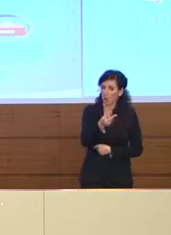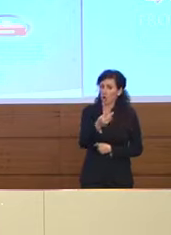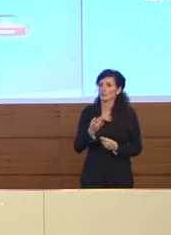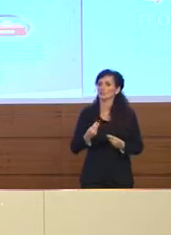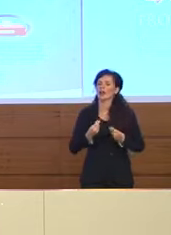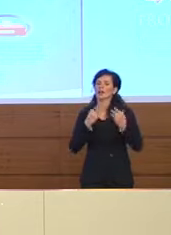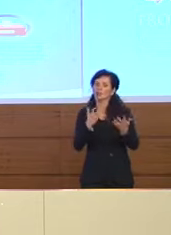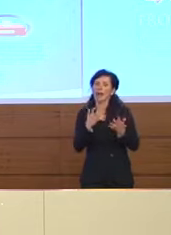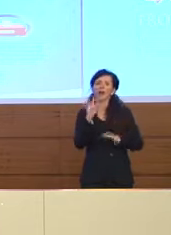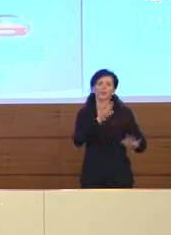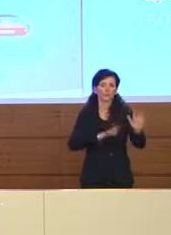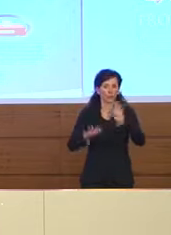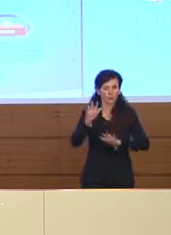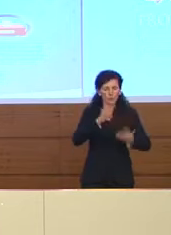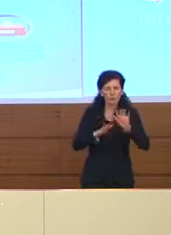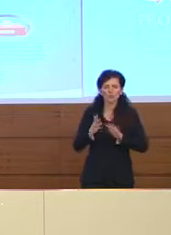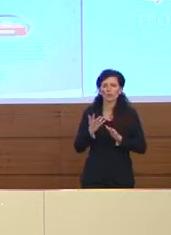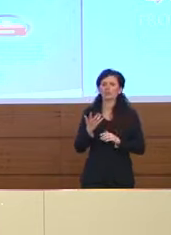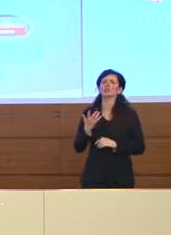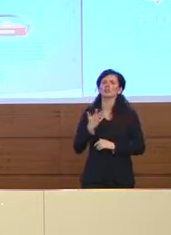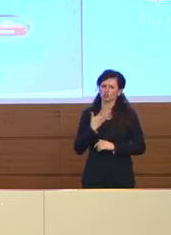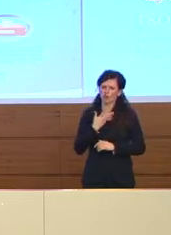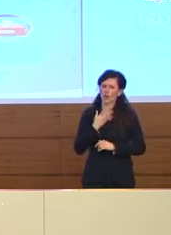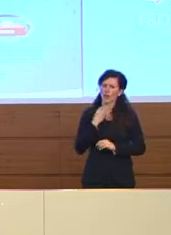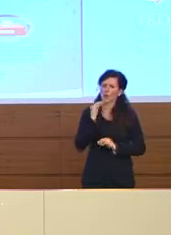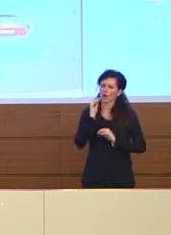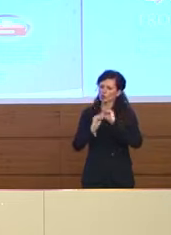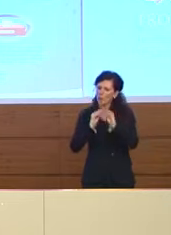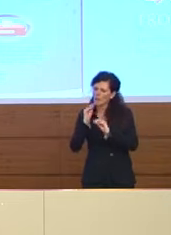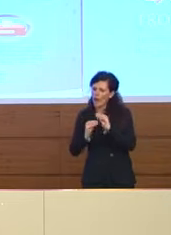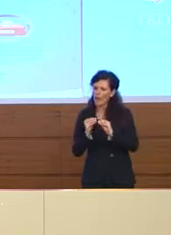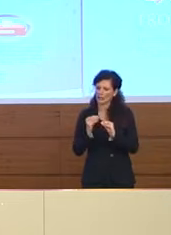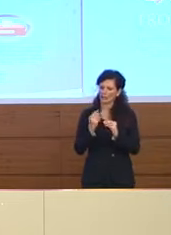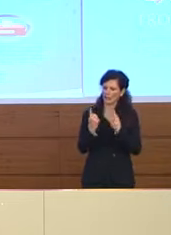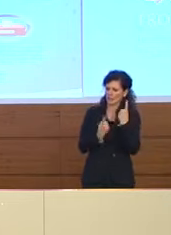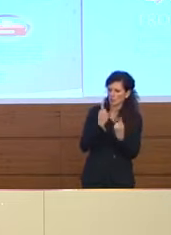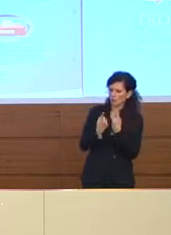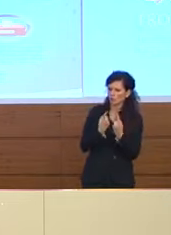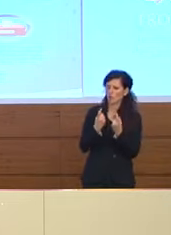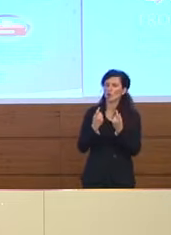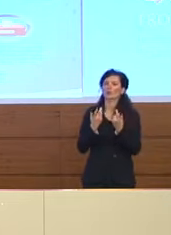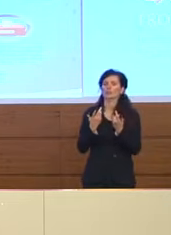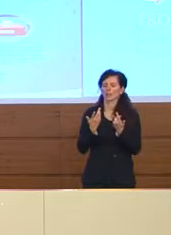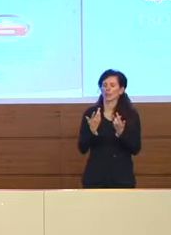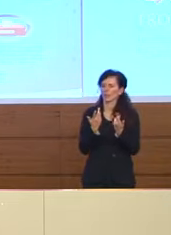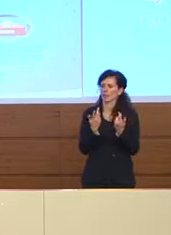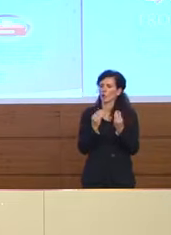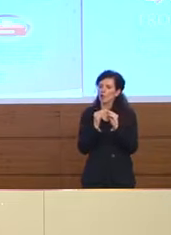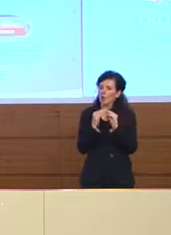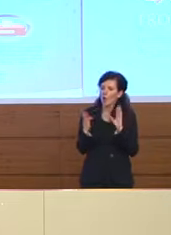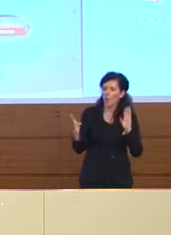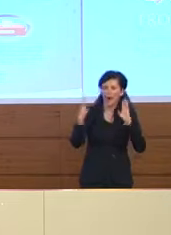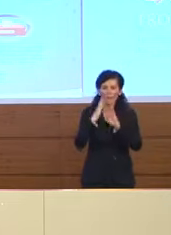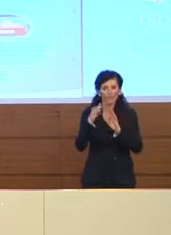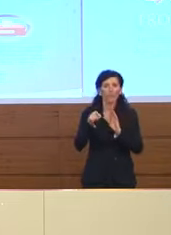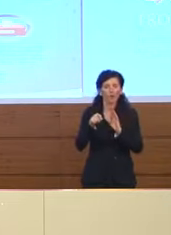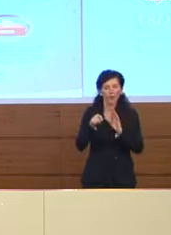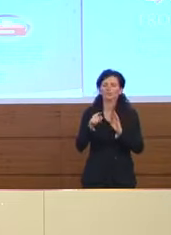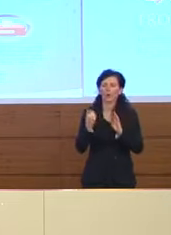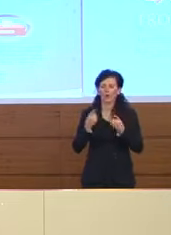rispetto acquisiti che riceviamo dall'interlocuzione con